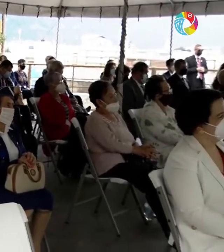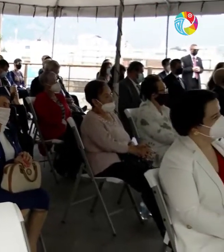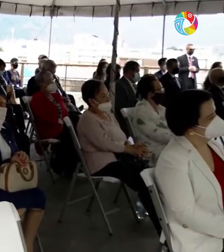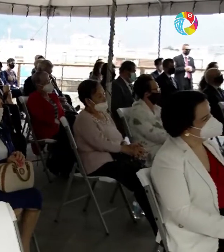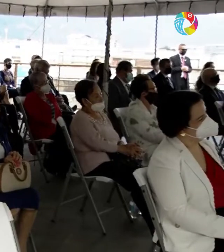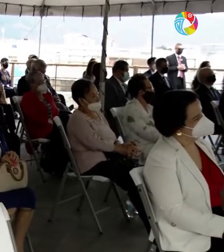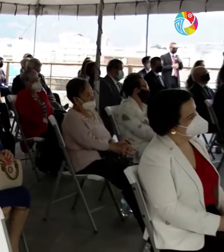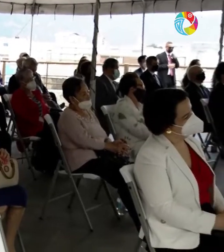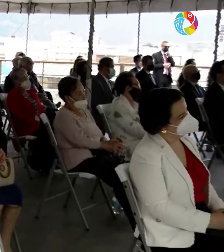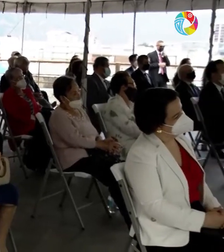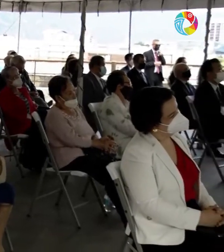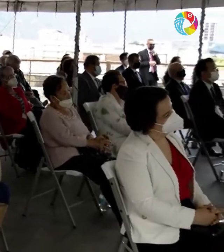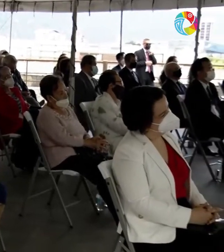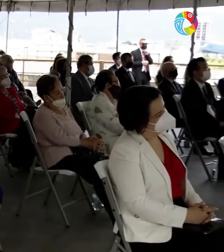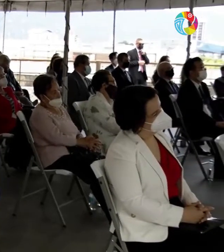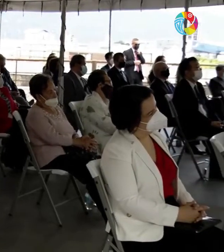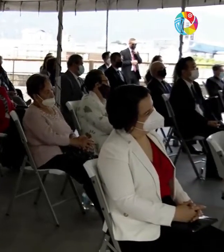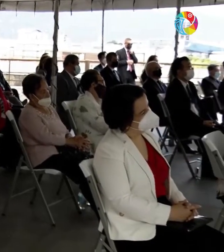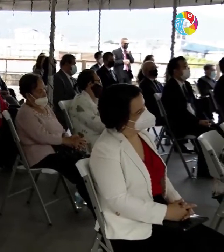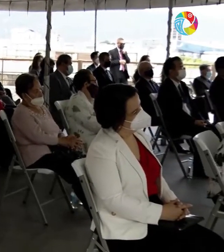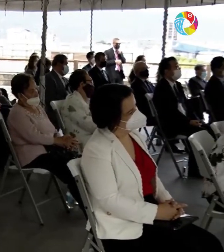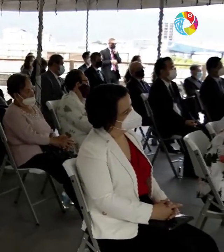Buenos días a todos. Muy